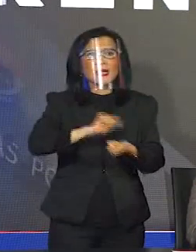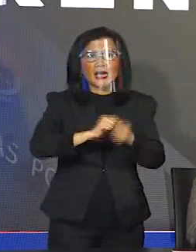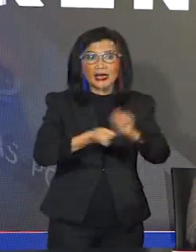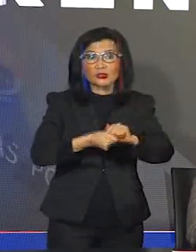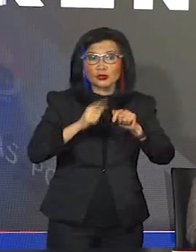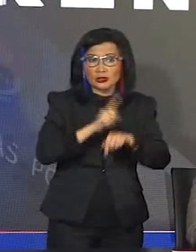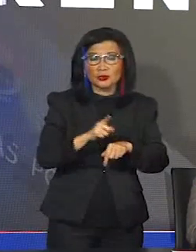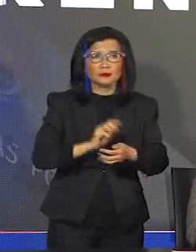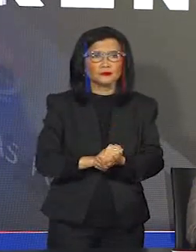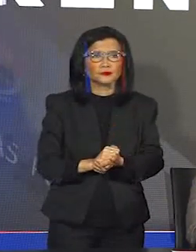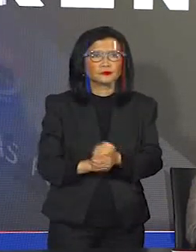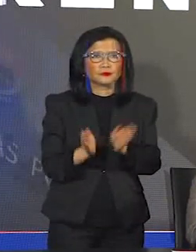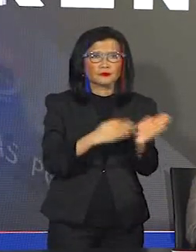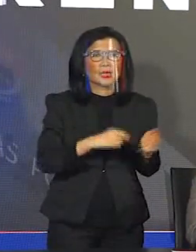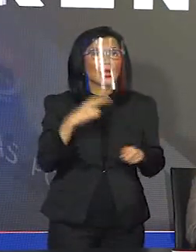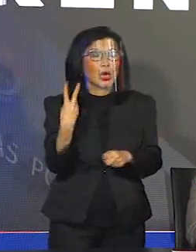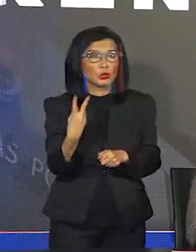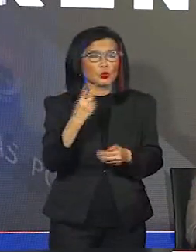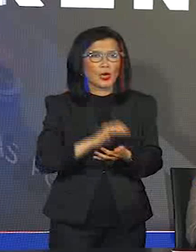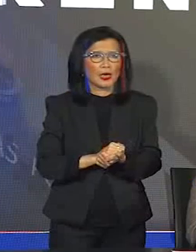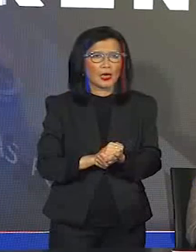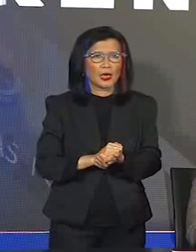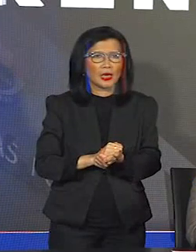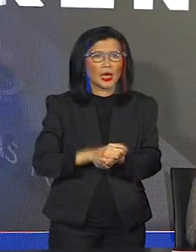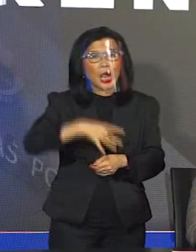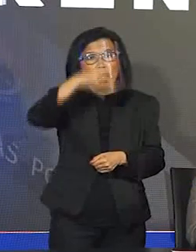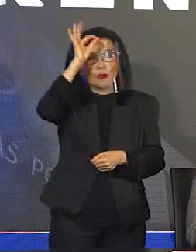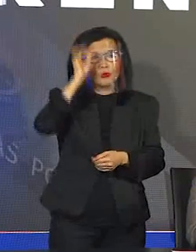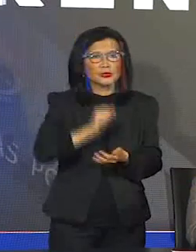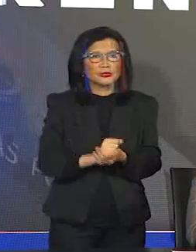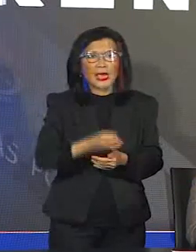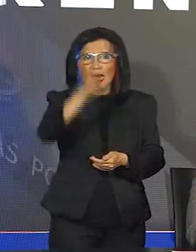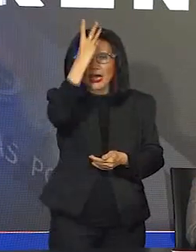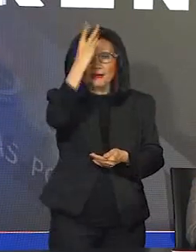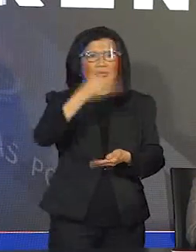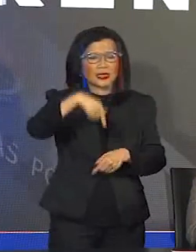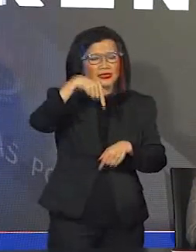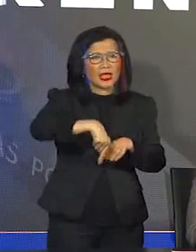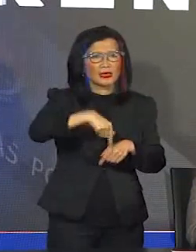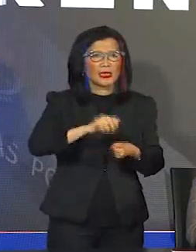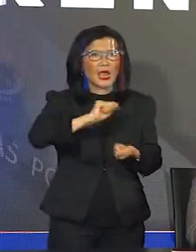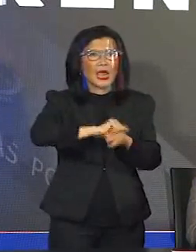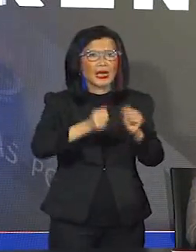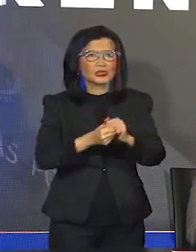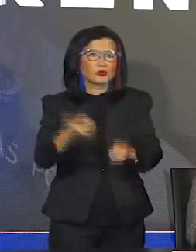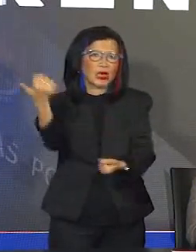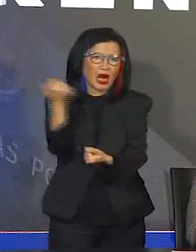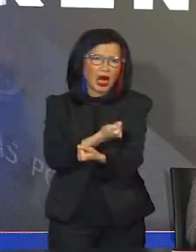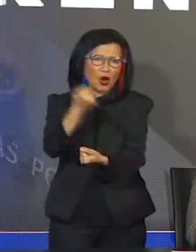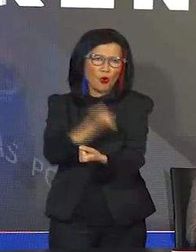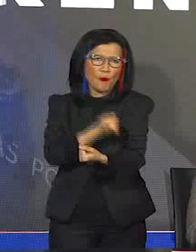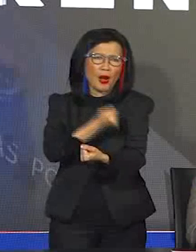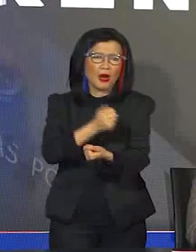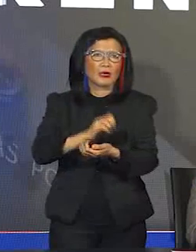tersebut. Kemudian yang kedua, di Polda Kalimantan Selatan, kasus narkoba.